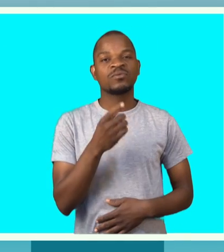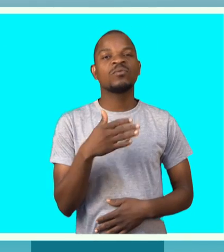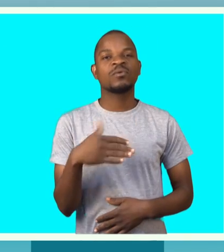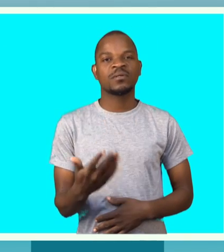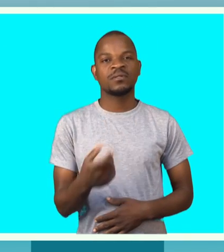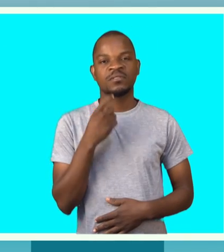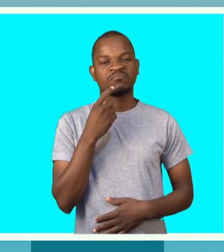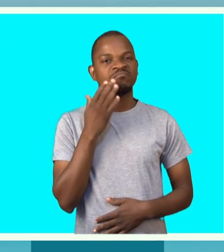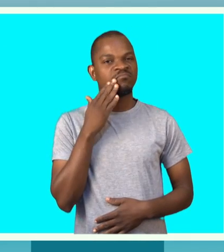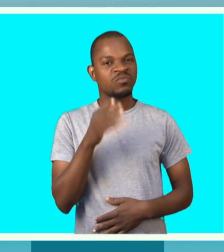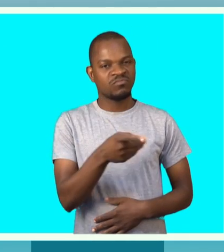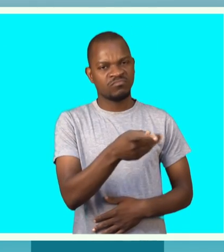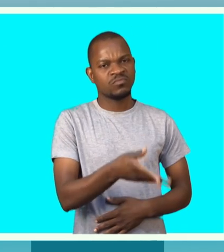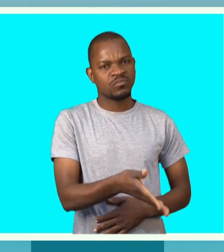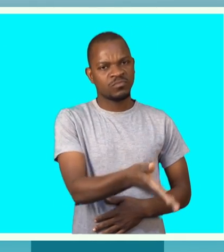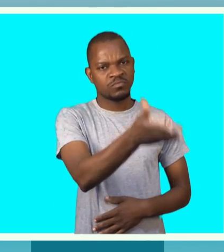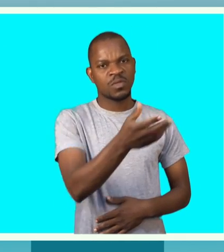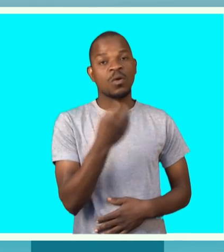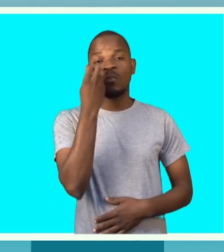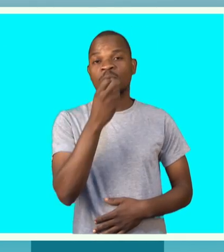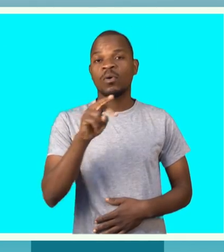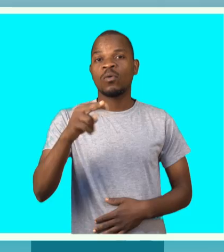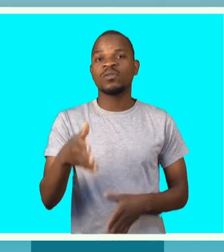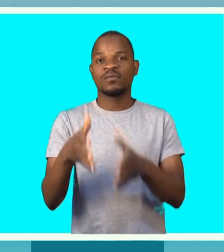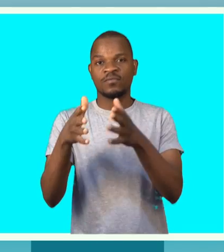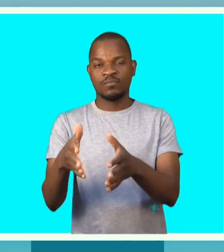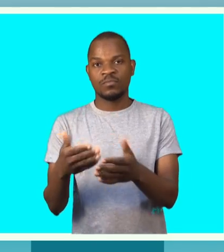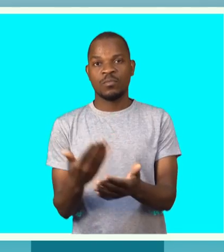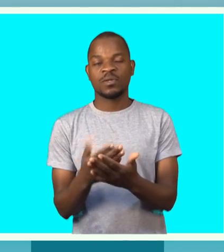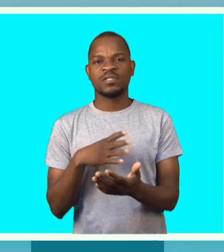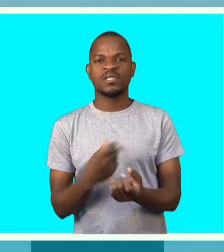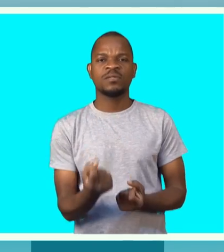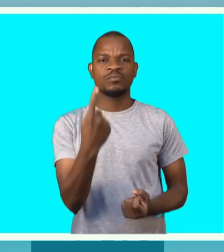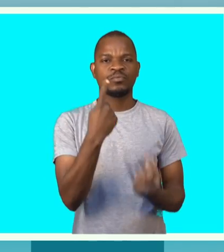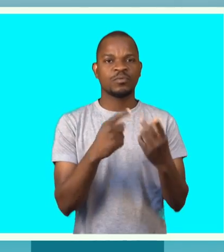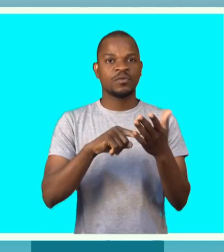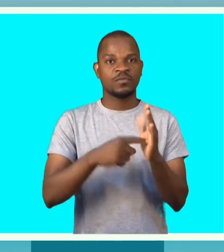Disseram que é melhor que você procurar um meio de alternativa.